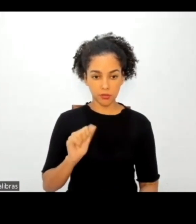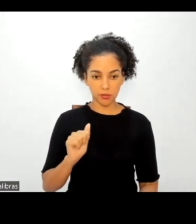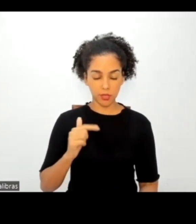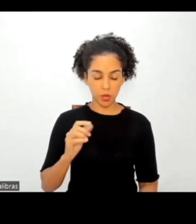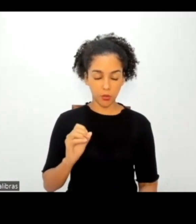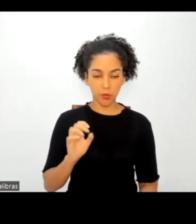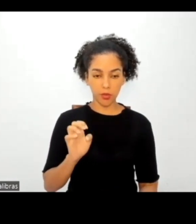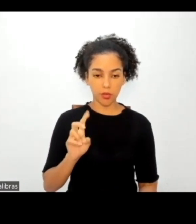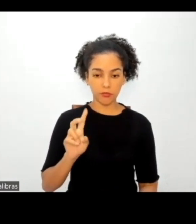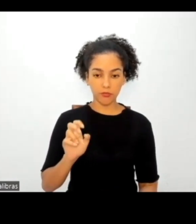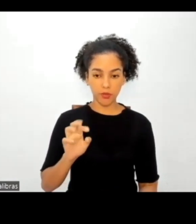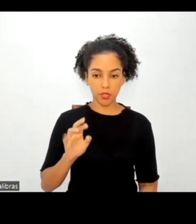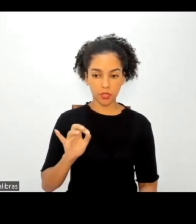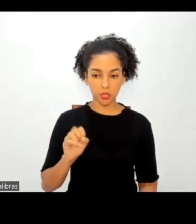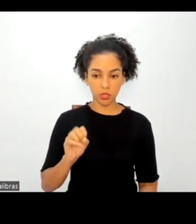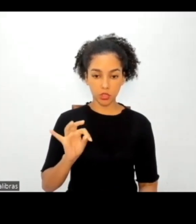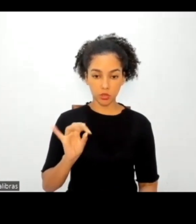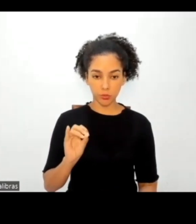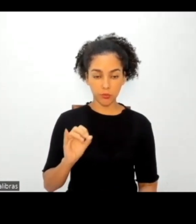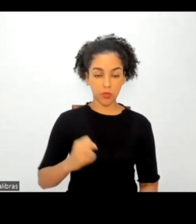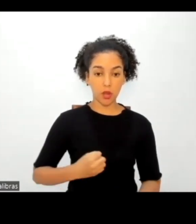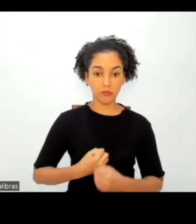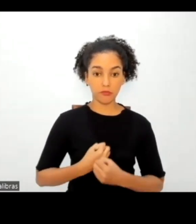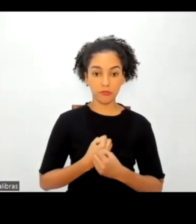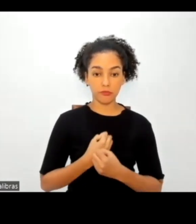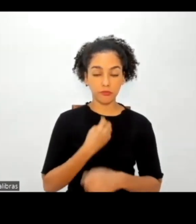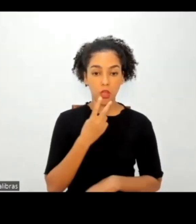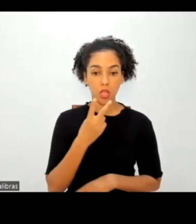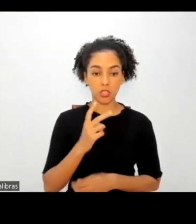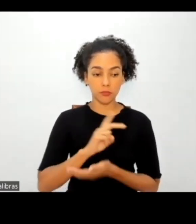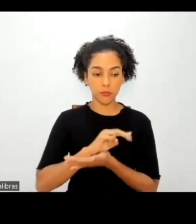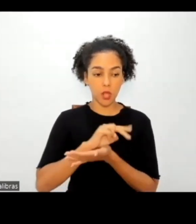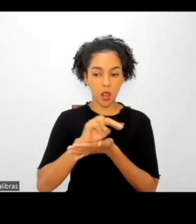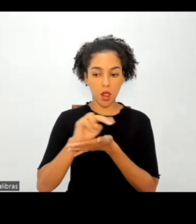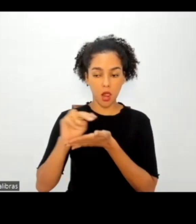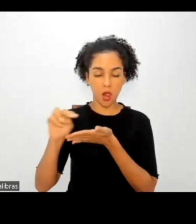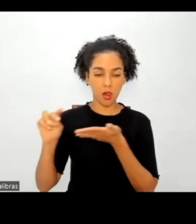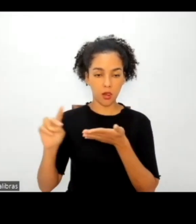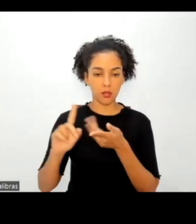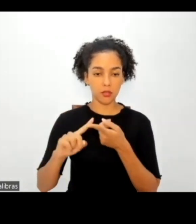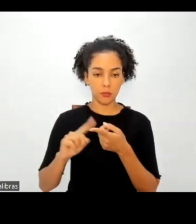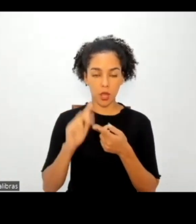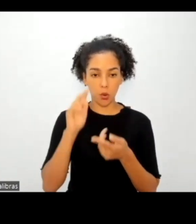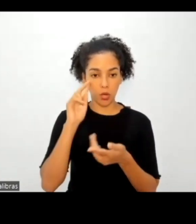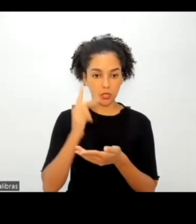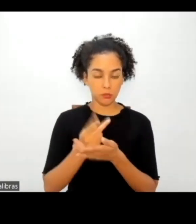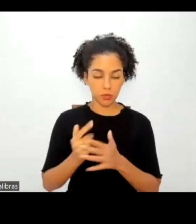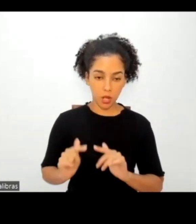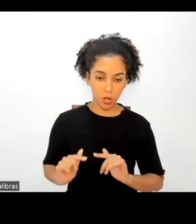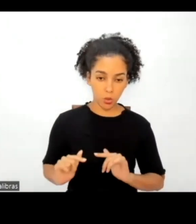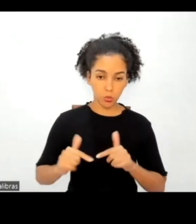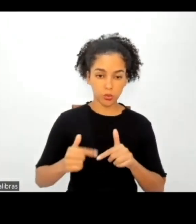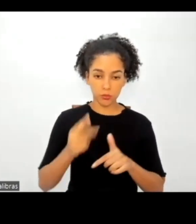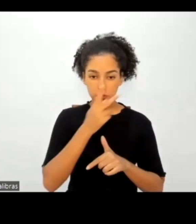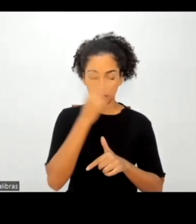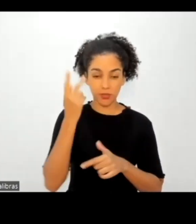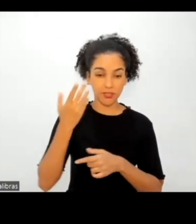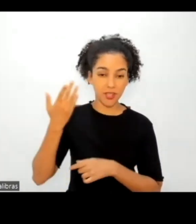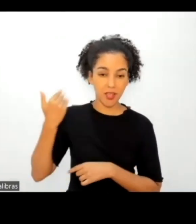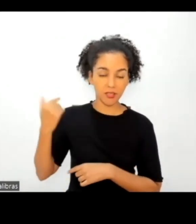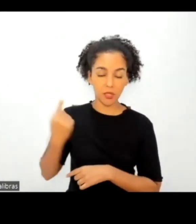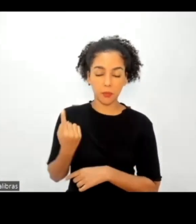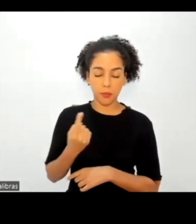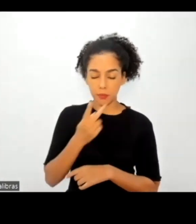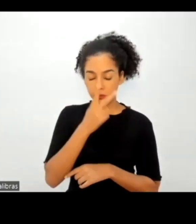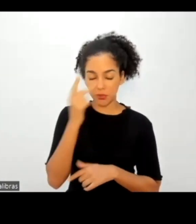está falando dessas vozes diversas, né, reconhecendo, inclusive, a luta ancestral de quem veio antes, das primeiras trabalhadoras